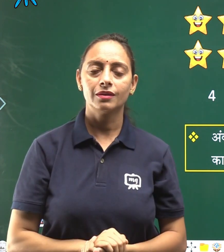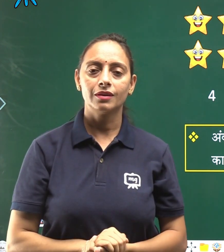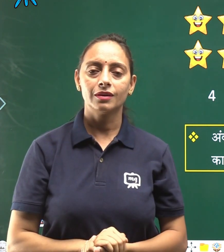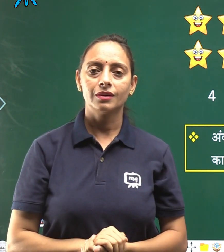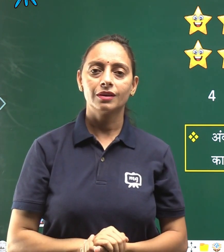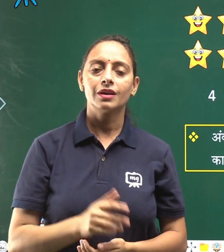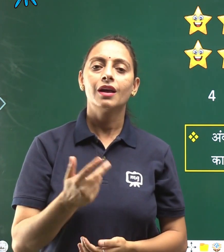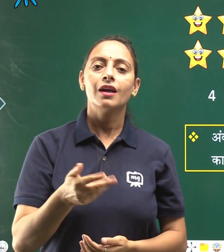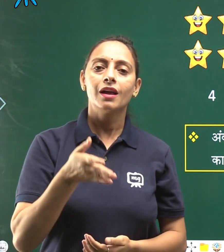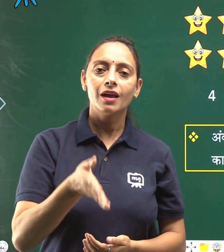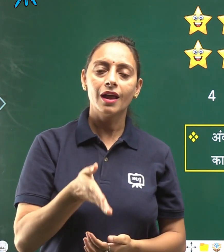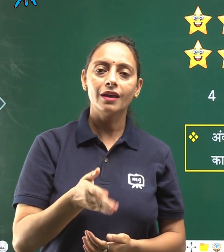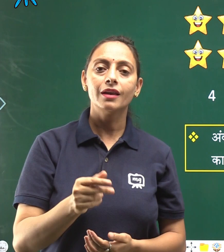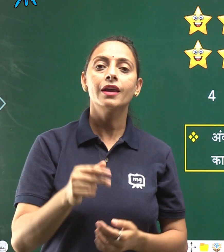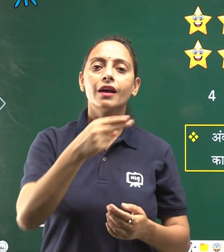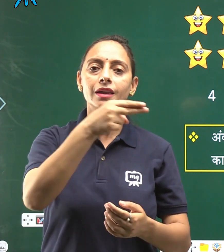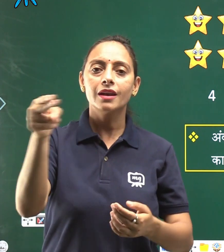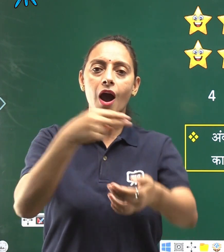ही एकाधिक